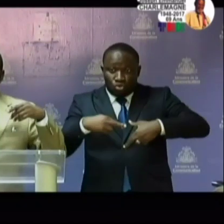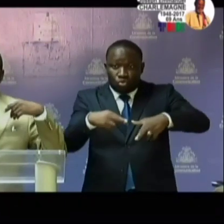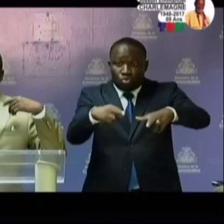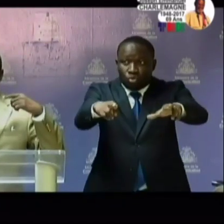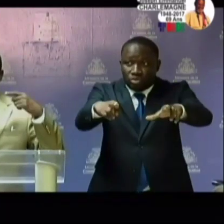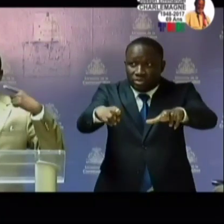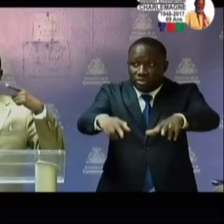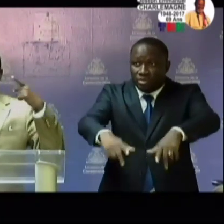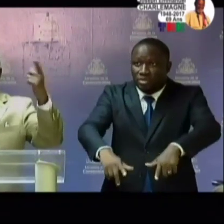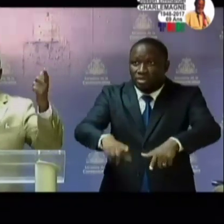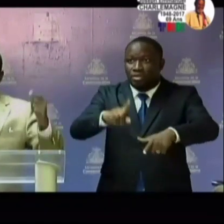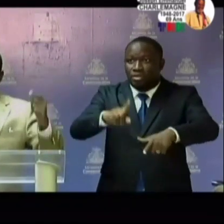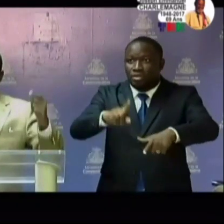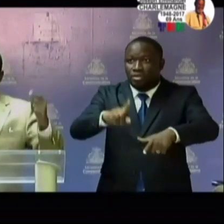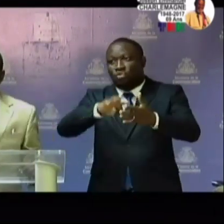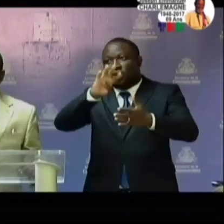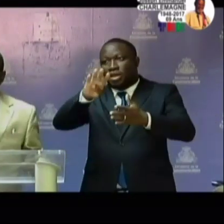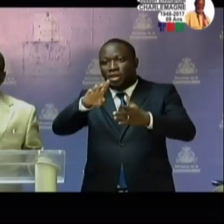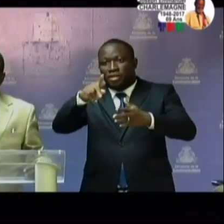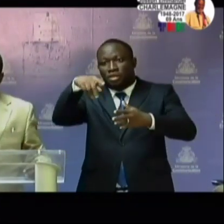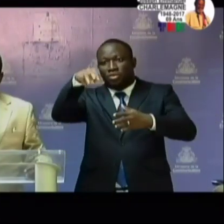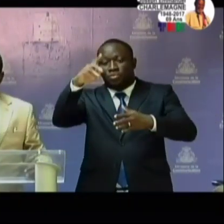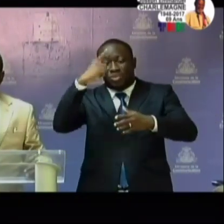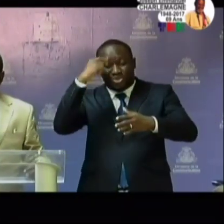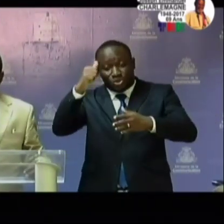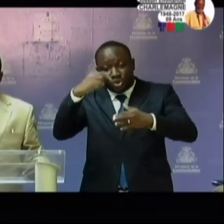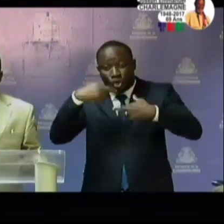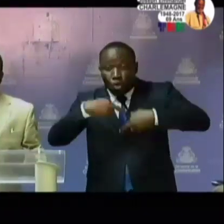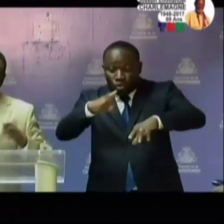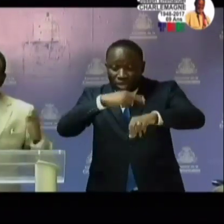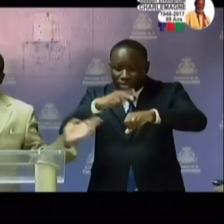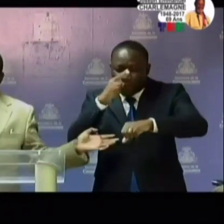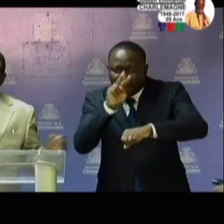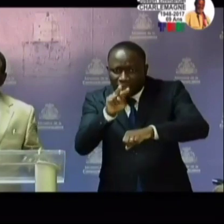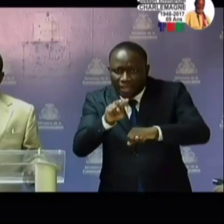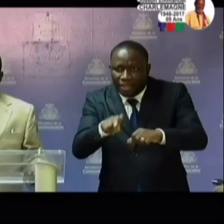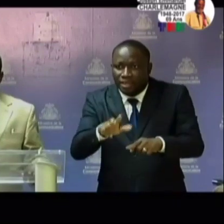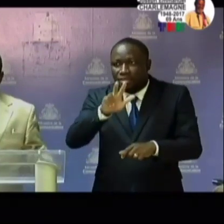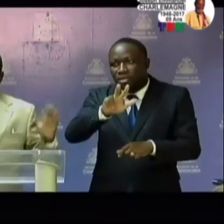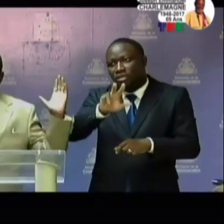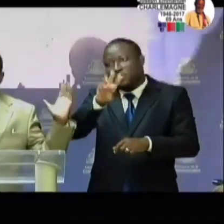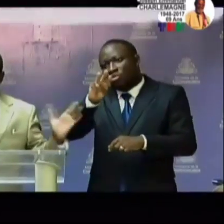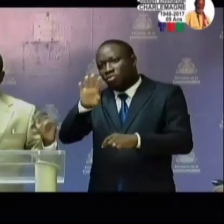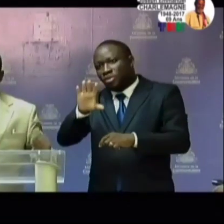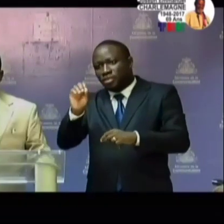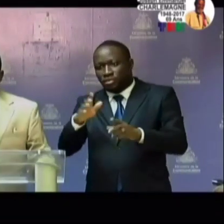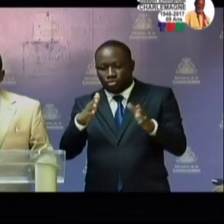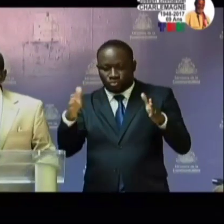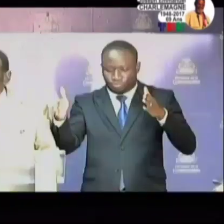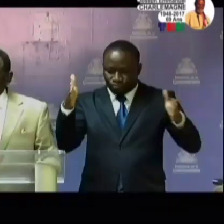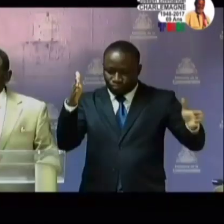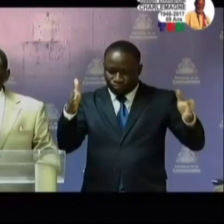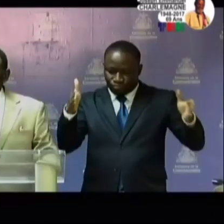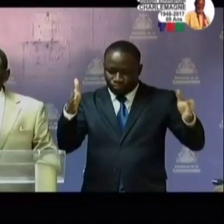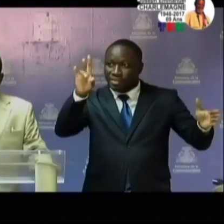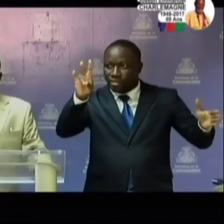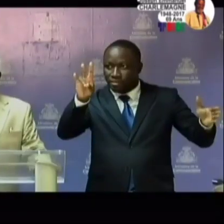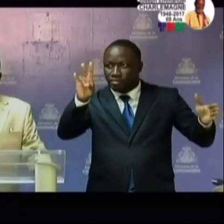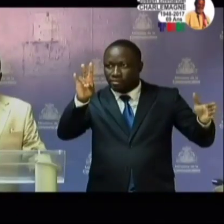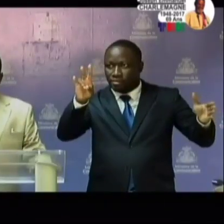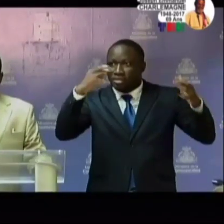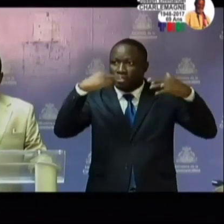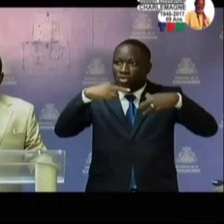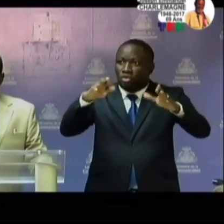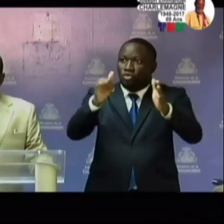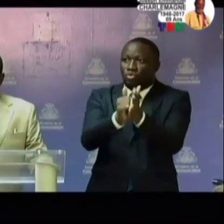mètres là c'est comme si me gagnais 1.4 km parce que route nationale regardez là c'est 3 m 52 chaque côté qui bon 7 mètres. Donc route